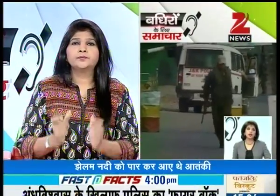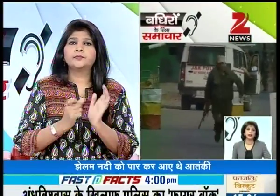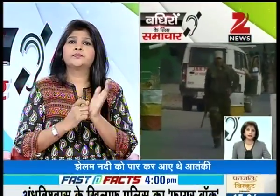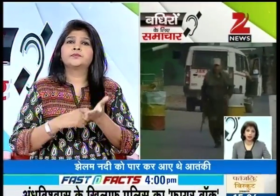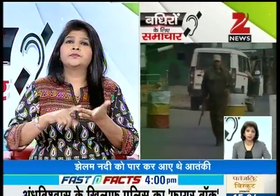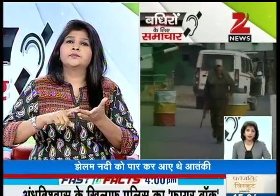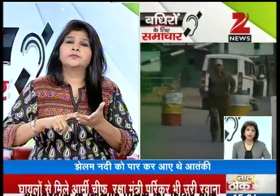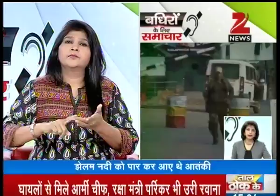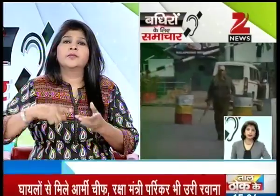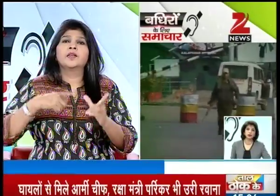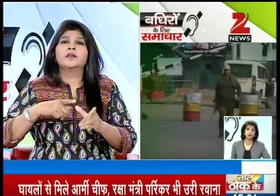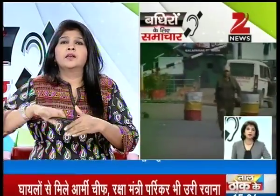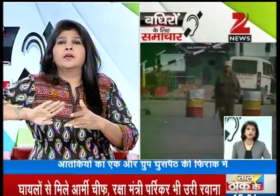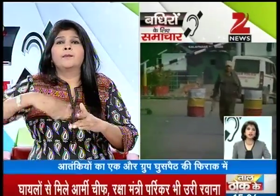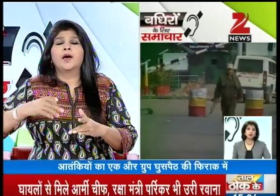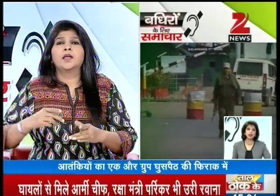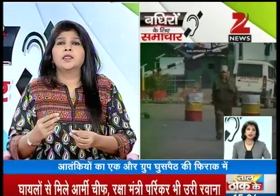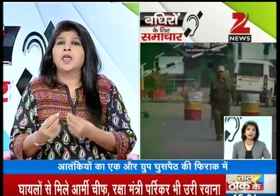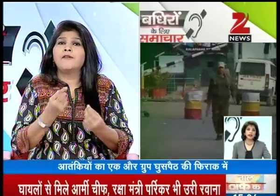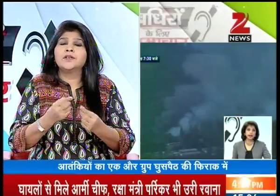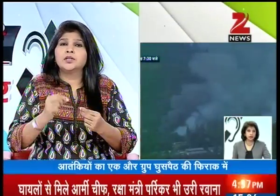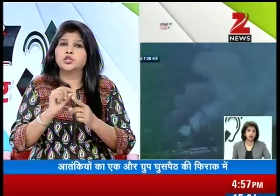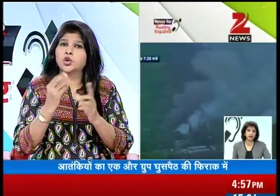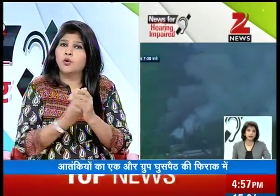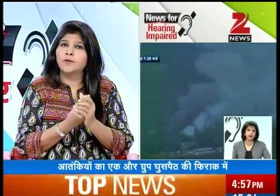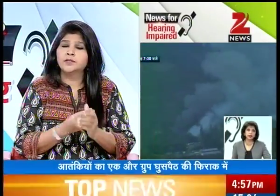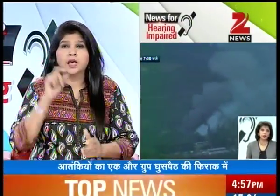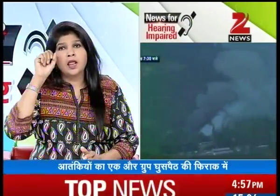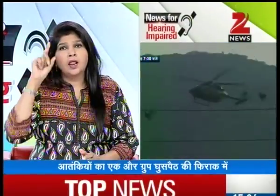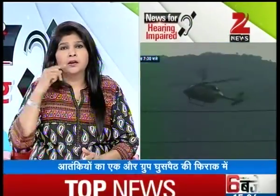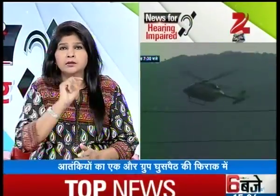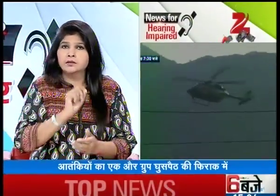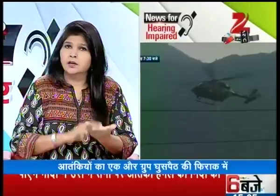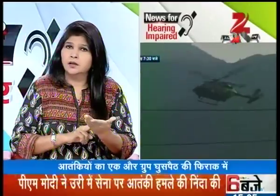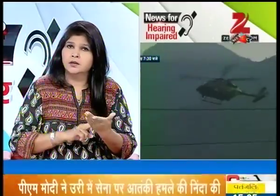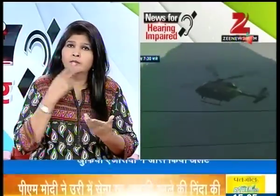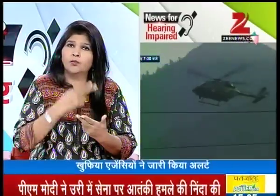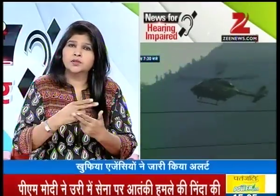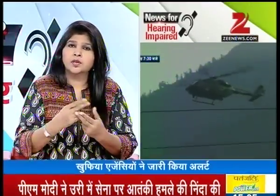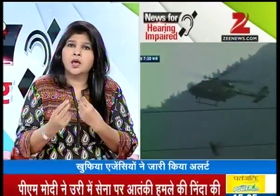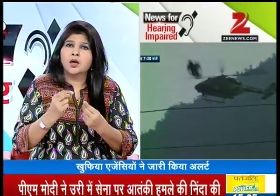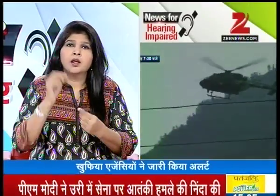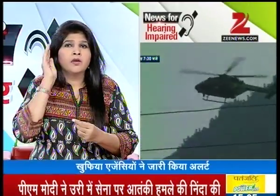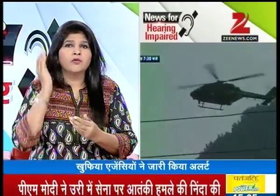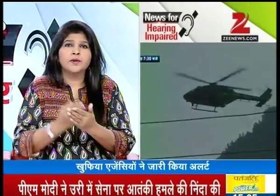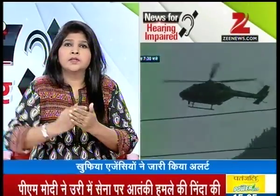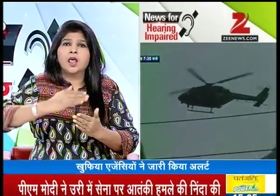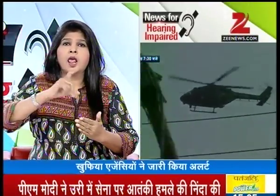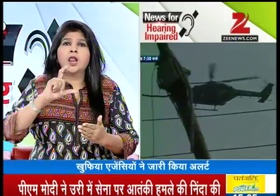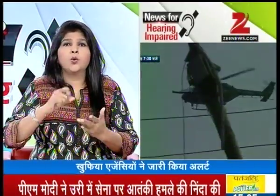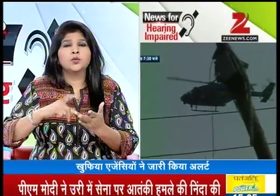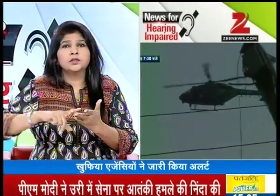उरी में हुए आतंकी हमले के बाद खुफिया एजेंसियों ने अलर्ट जारी किया है। खुफिया सूत्रों के मुताबिक एलओसी के